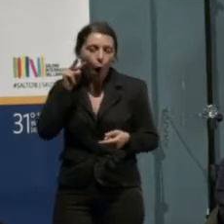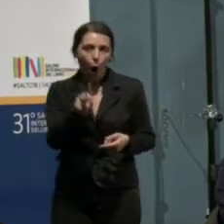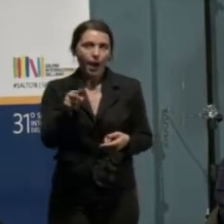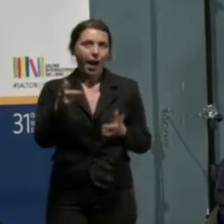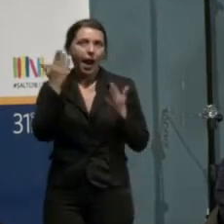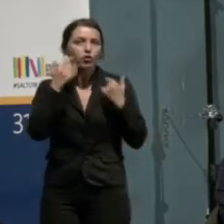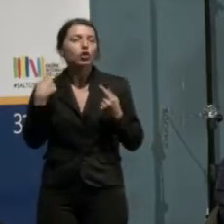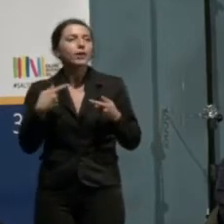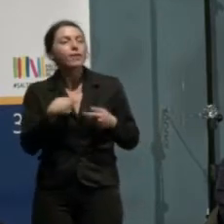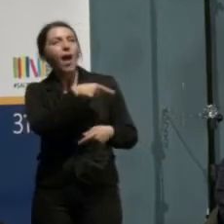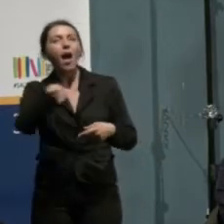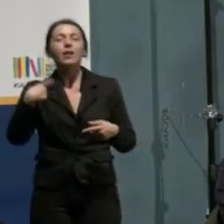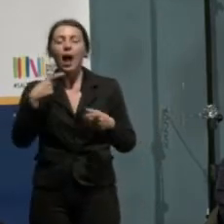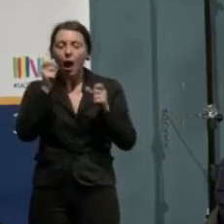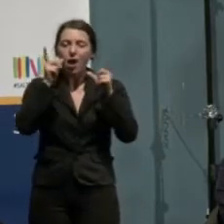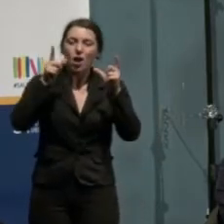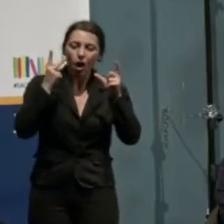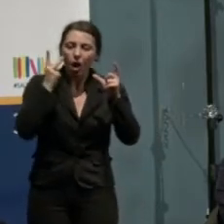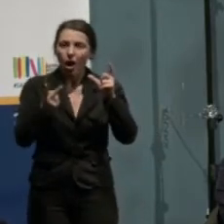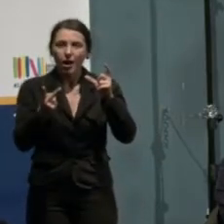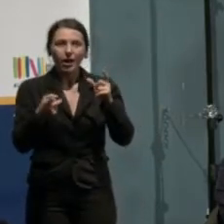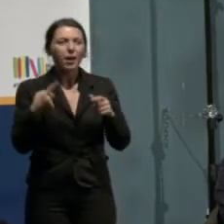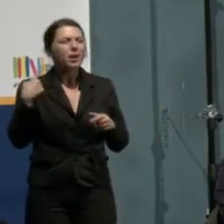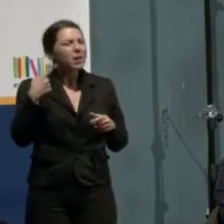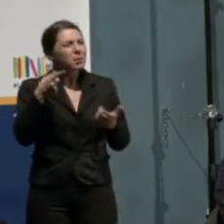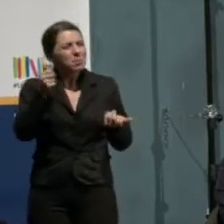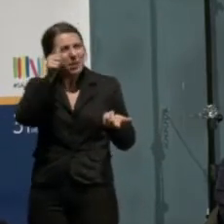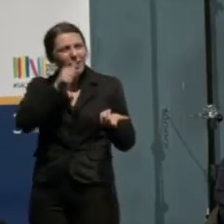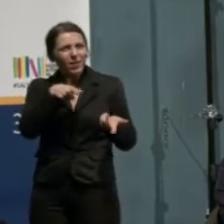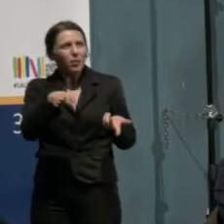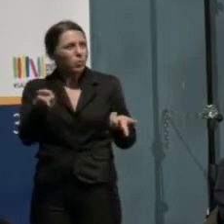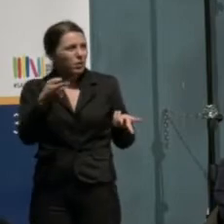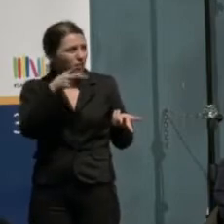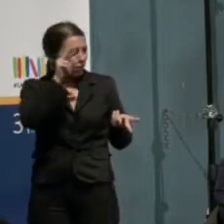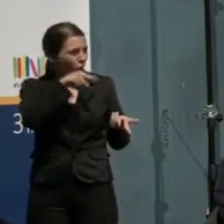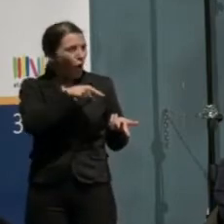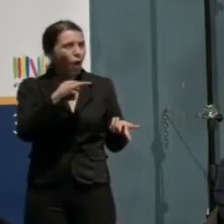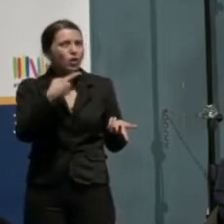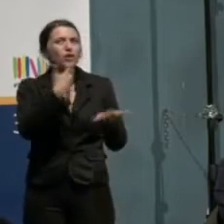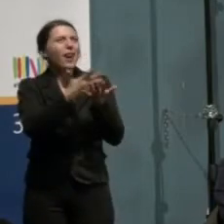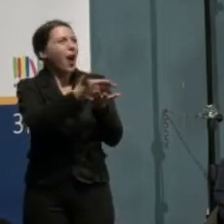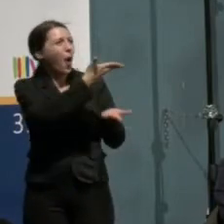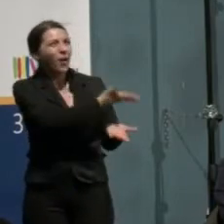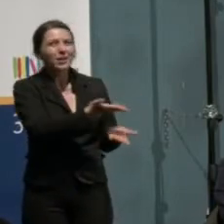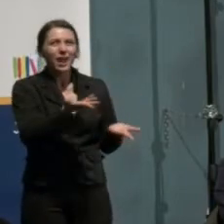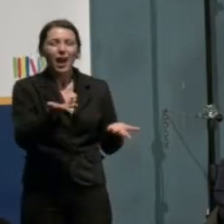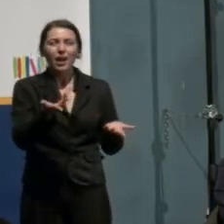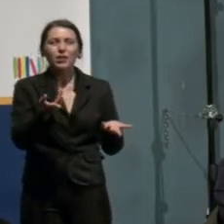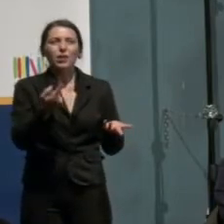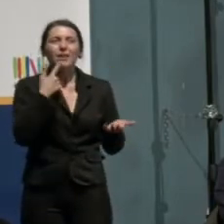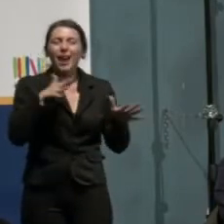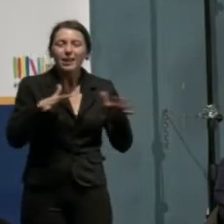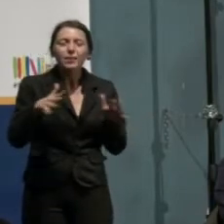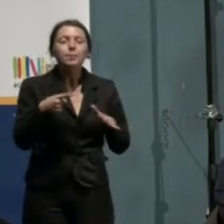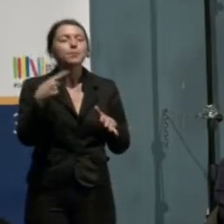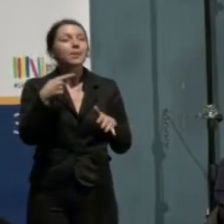queste storie che che alessandra stava accendendo le conosci queste figure di giornalisti e di attivisti e interessante